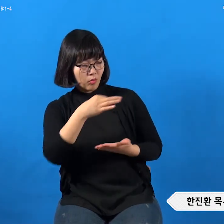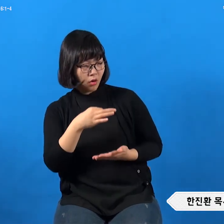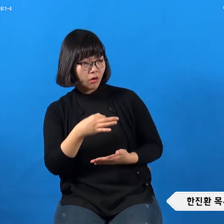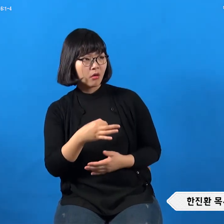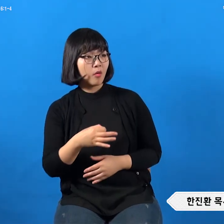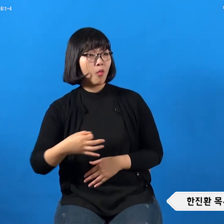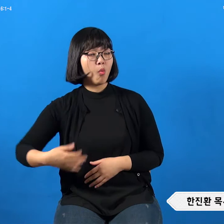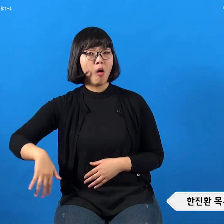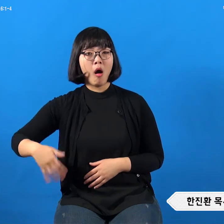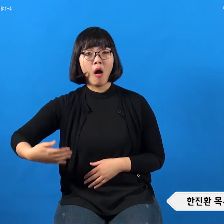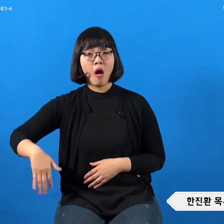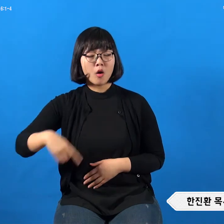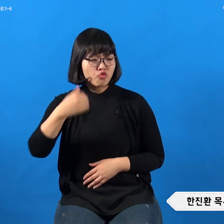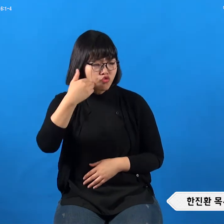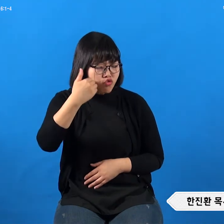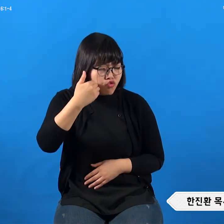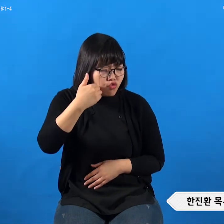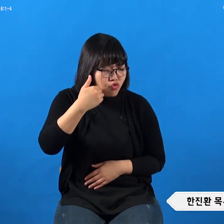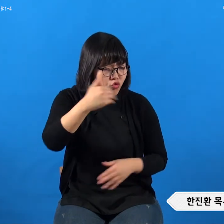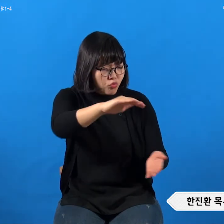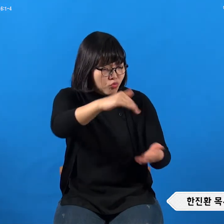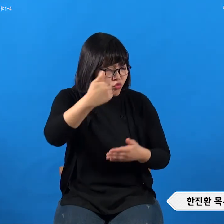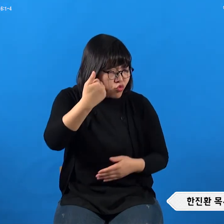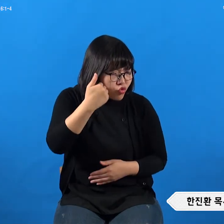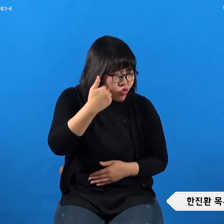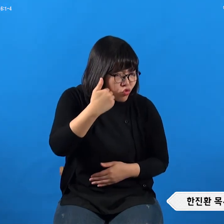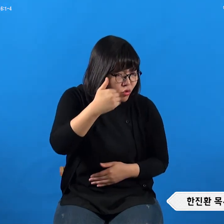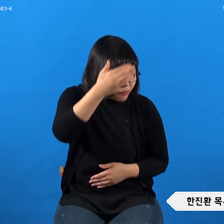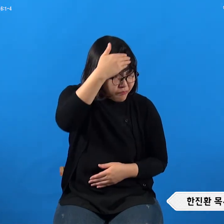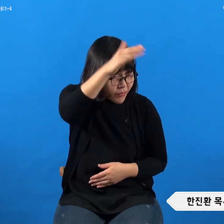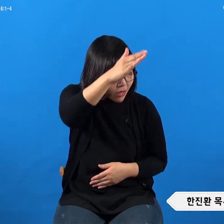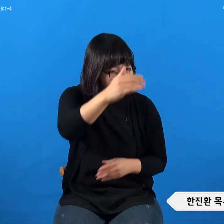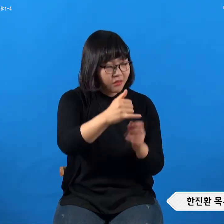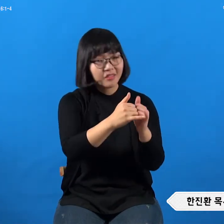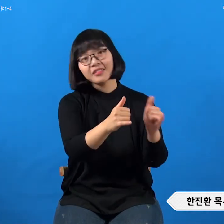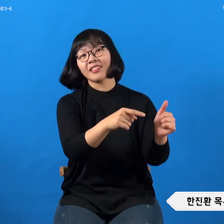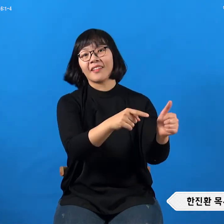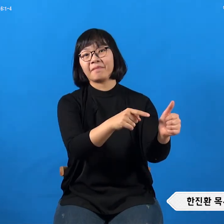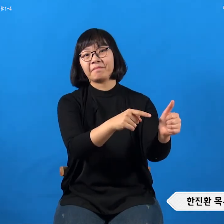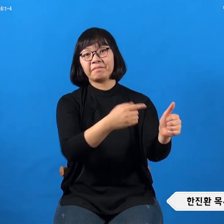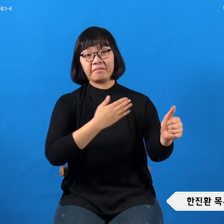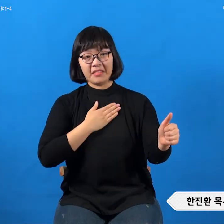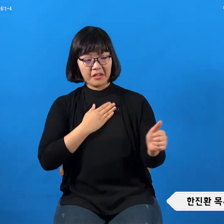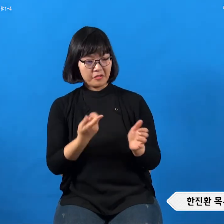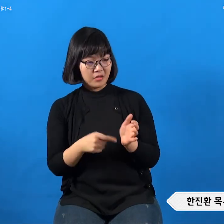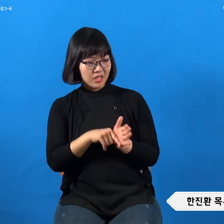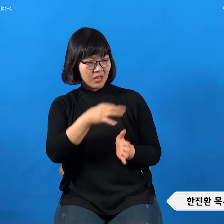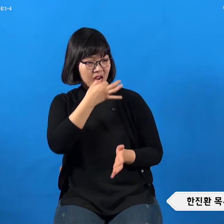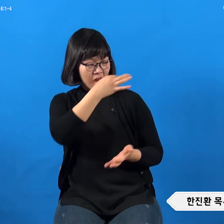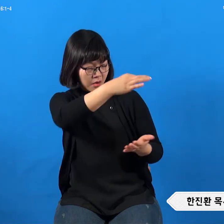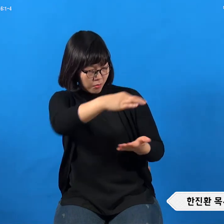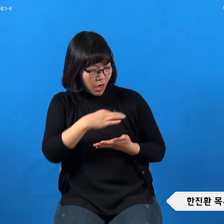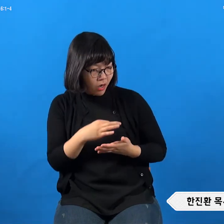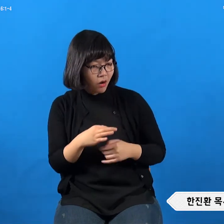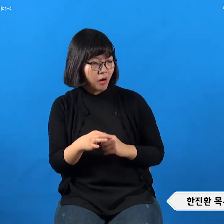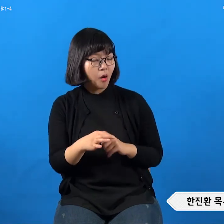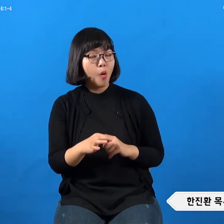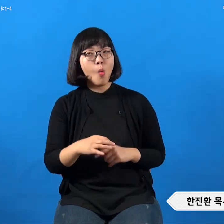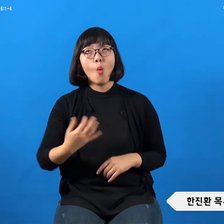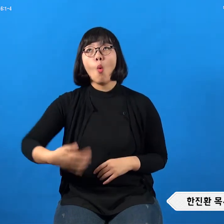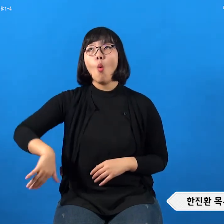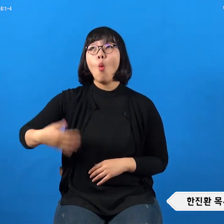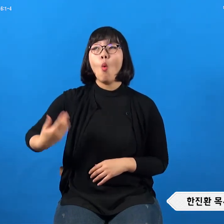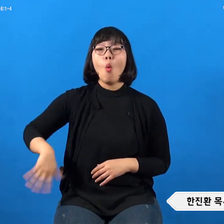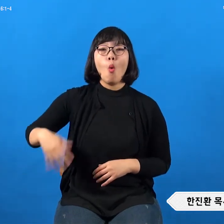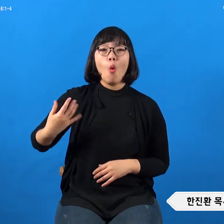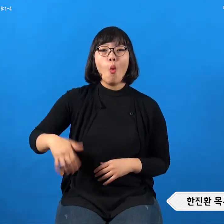날아들었습니다. 생전 알지도 못하는 생면부지의 사람이 금화 하나를 보내온 것입니다. 너무